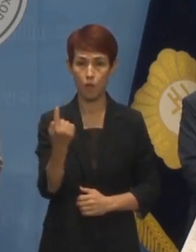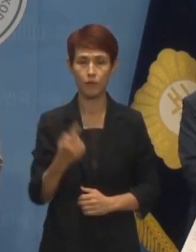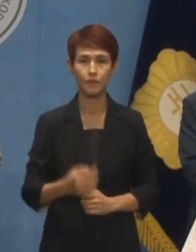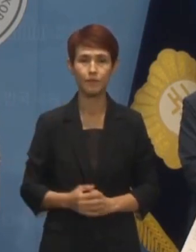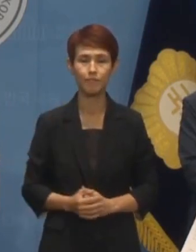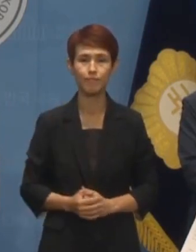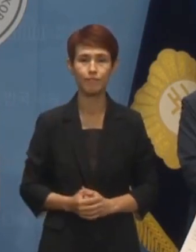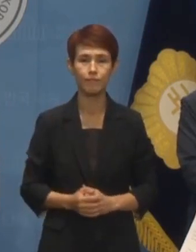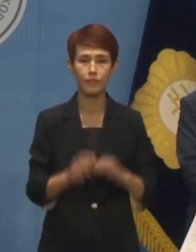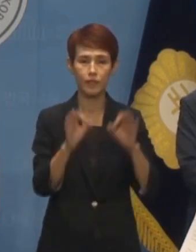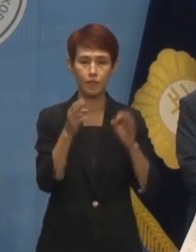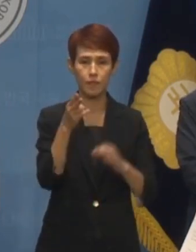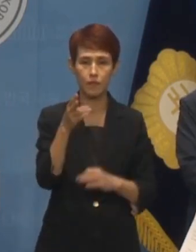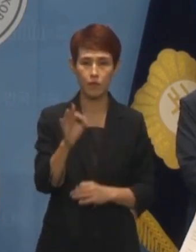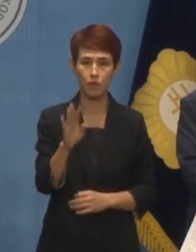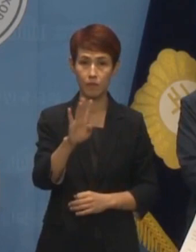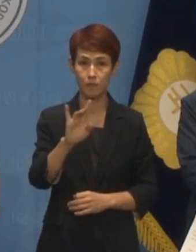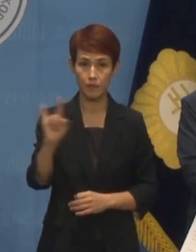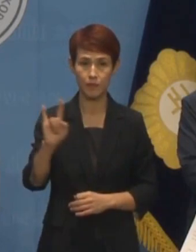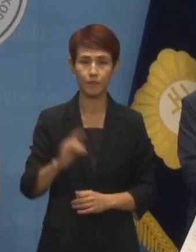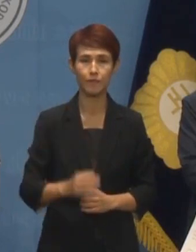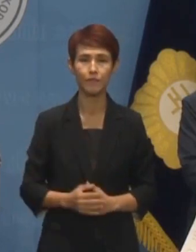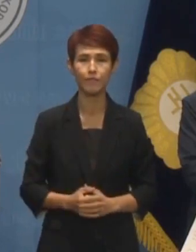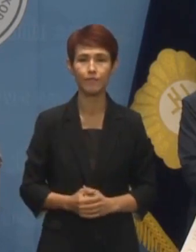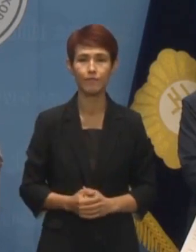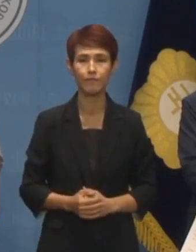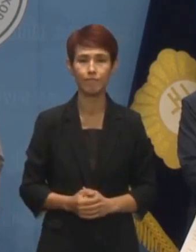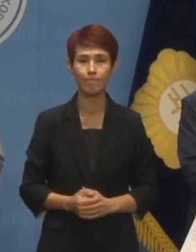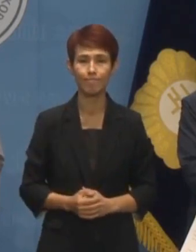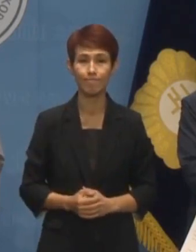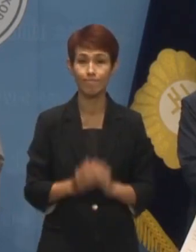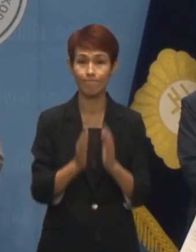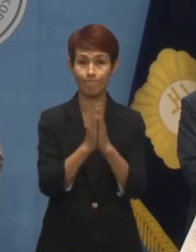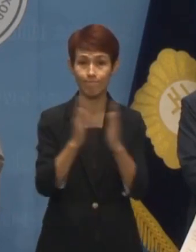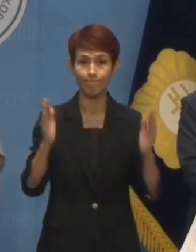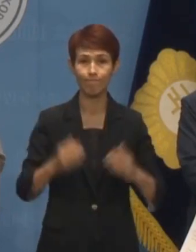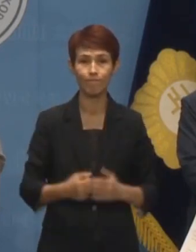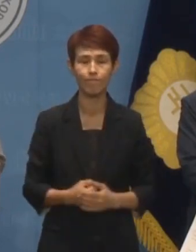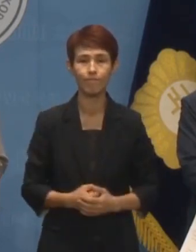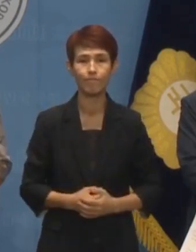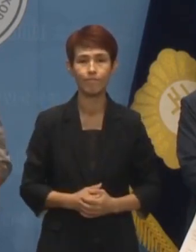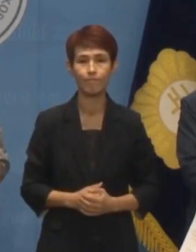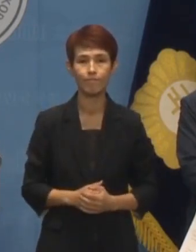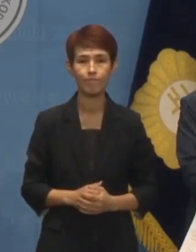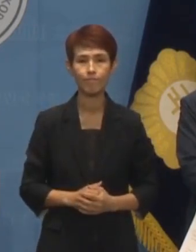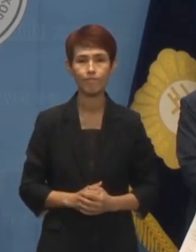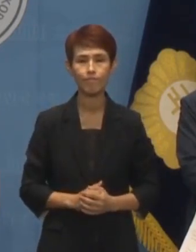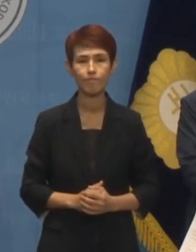참석하셨습니다 김영배 의원님 참석하셨습니다 자 그럼 기자 회견문을 낭독하도록